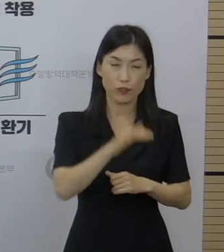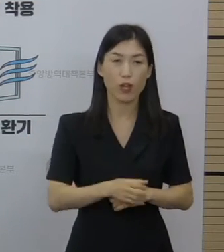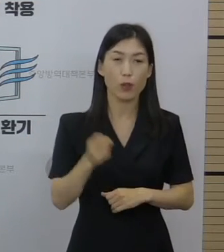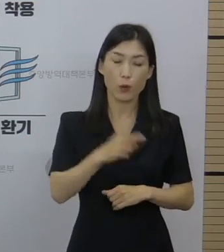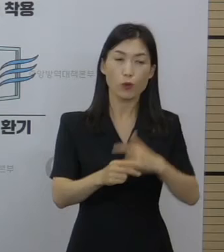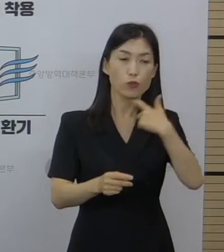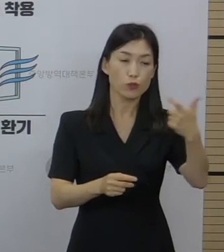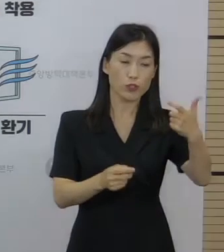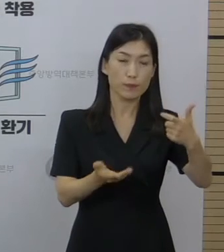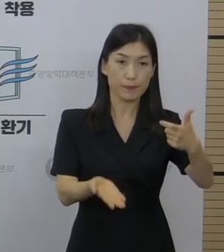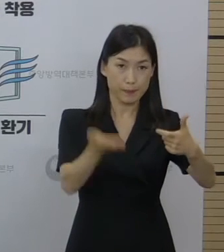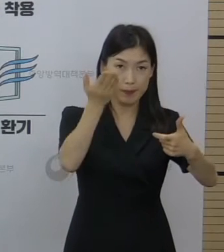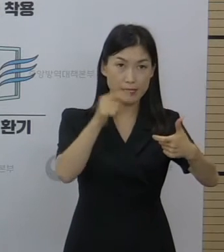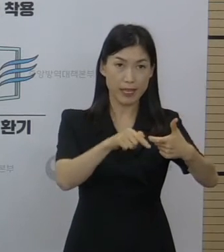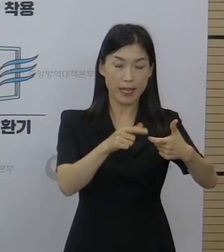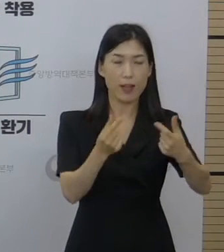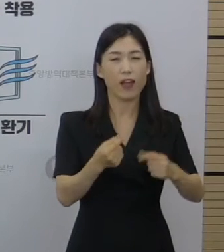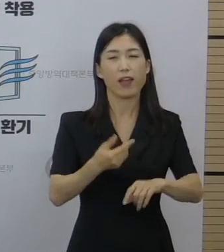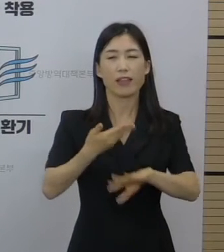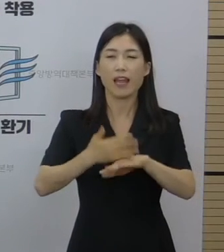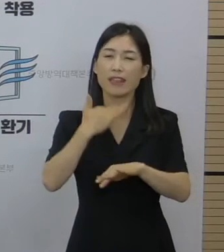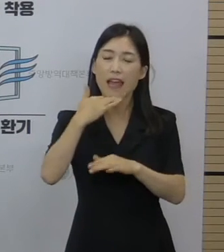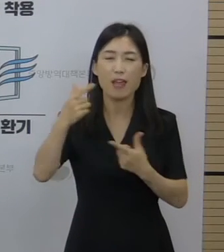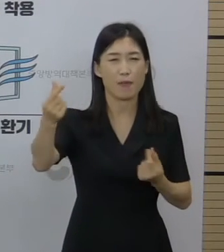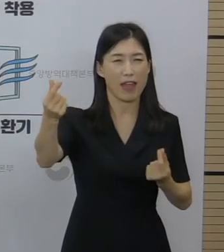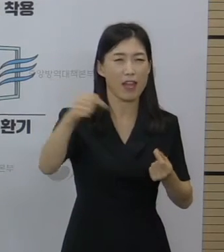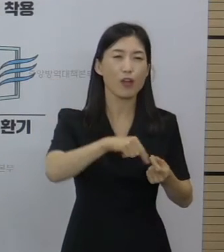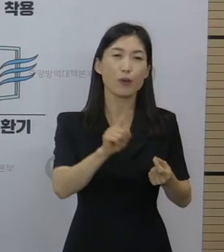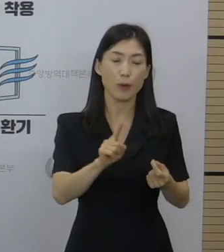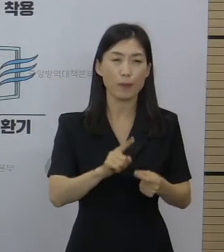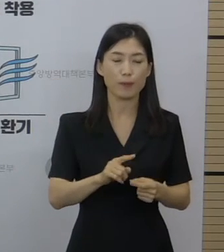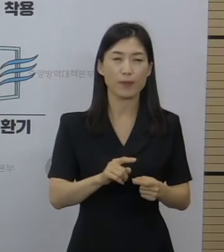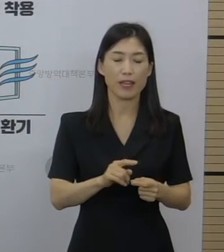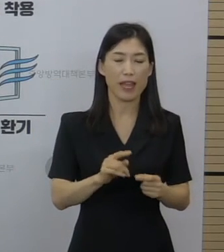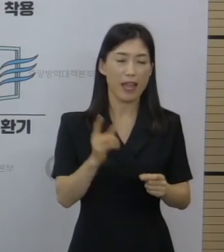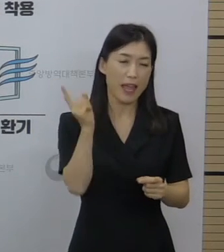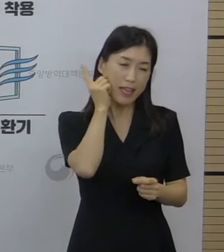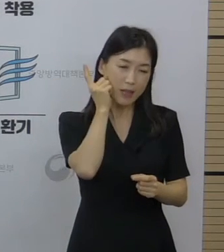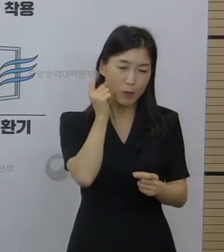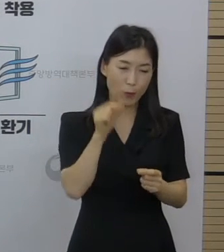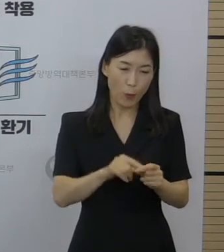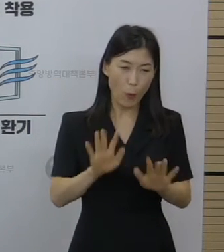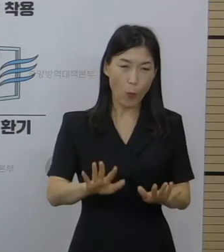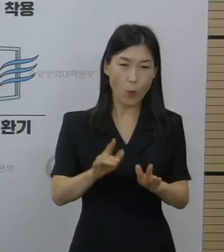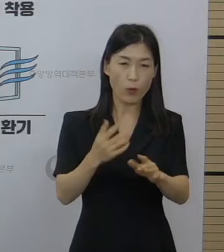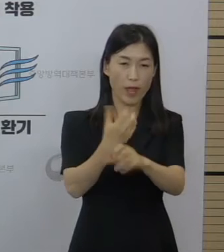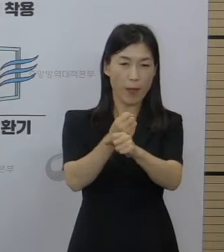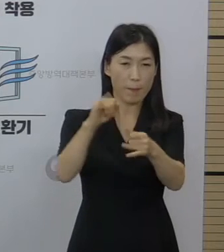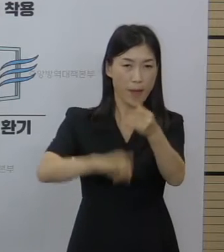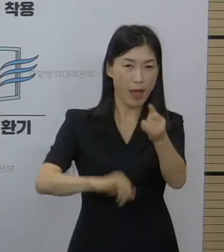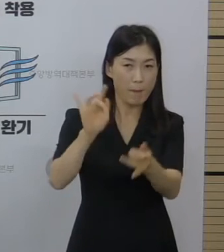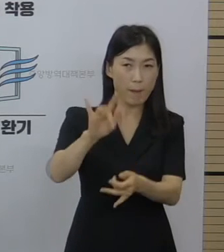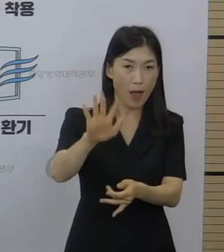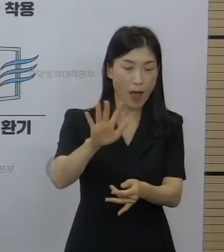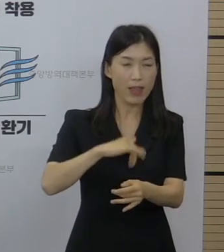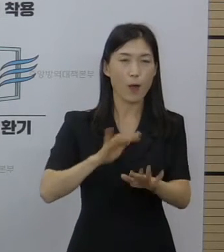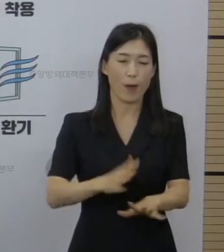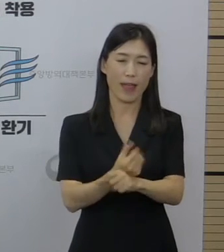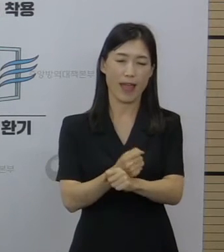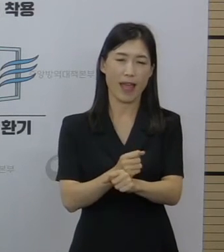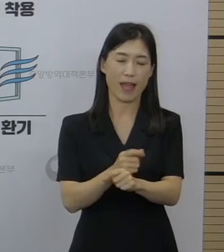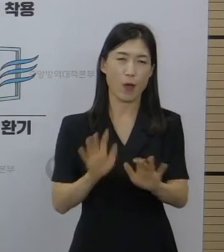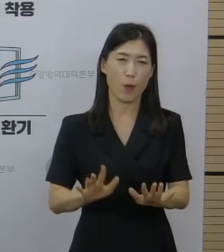이상 연령층에서도 다른 연령층과 동일하게 SNS 당일 예약이나 예비 명단을 통해